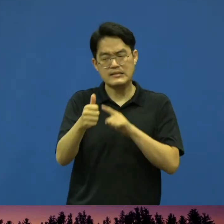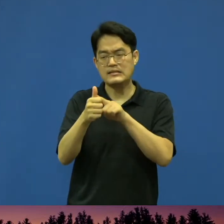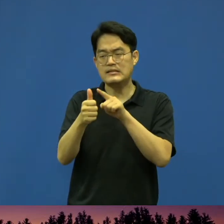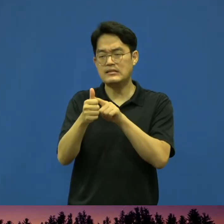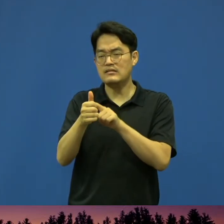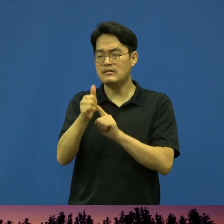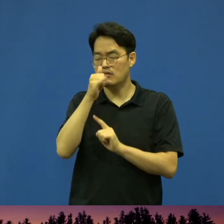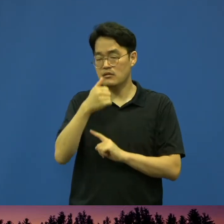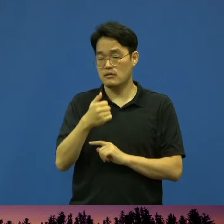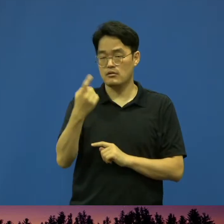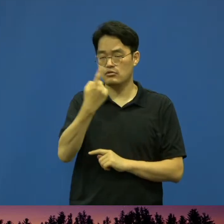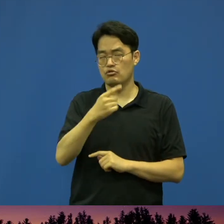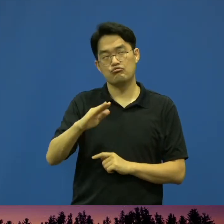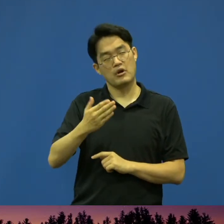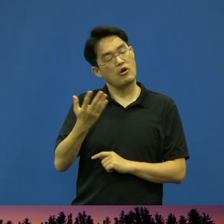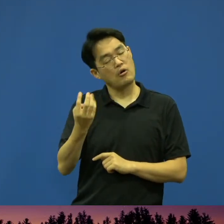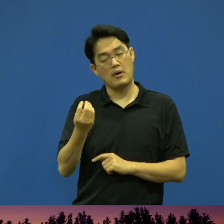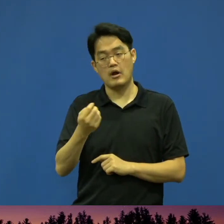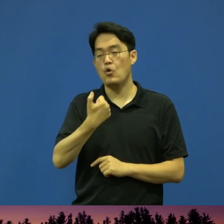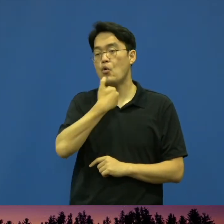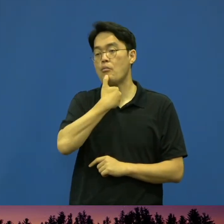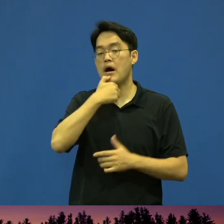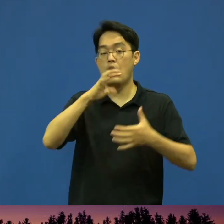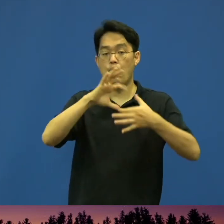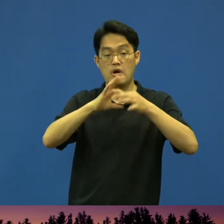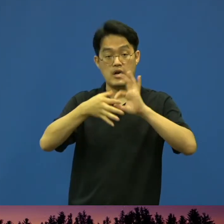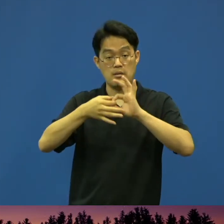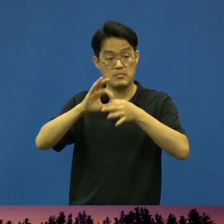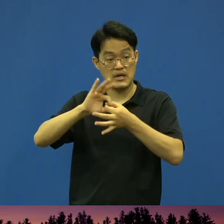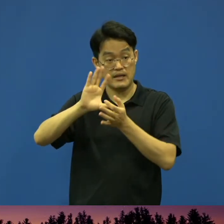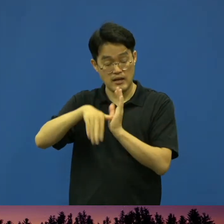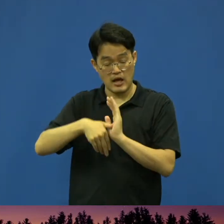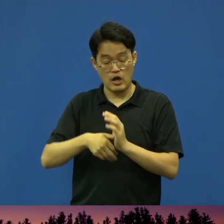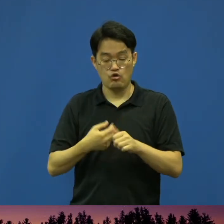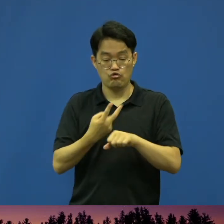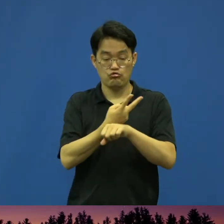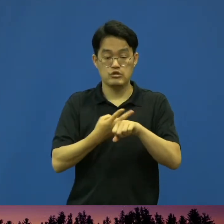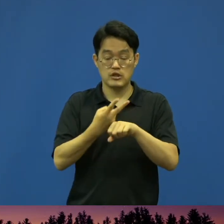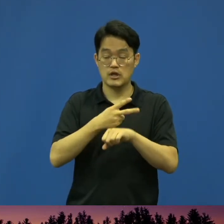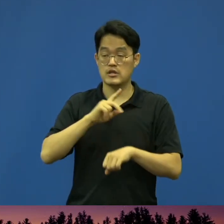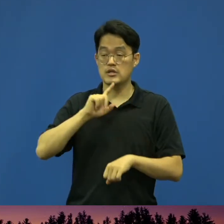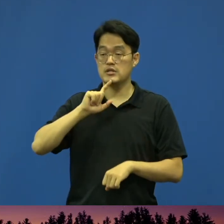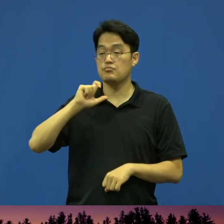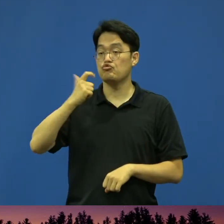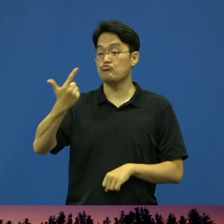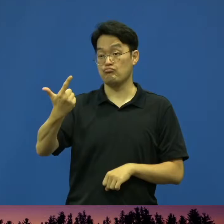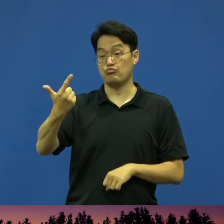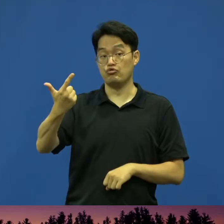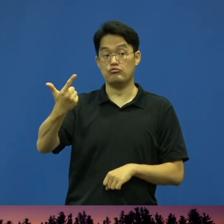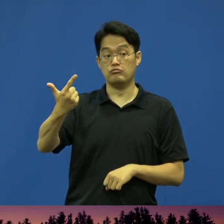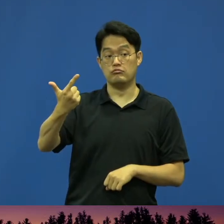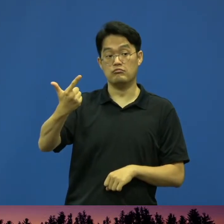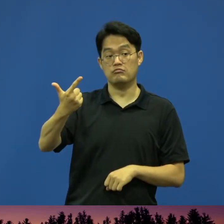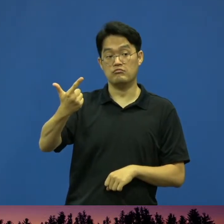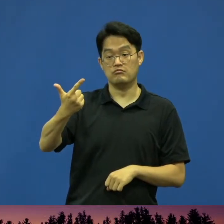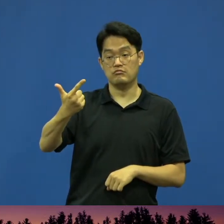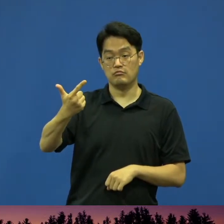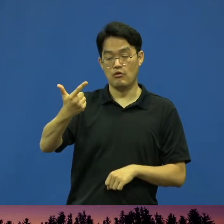15분 16초라는 이 시간으로 그는 금메달을 땄습니다. 그런데 그에게는 특징이